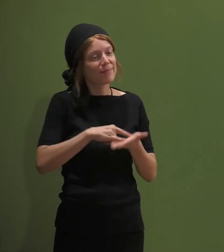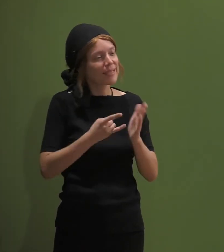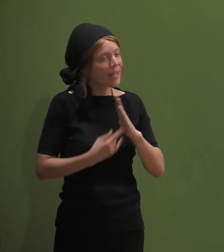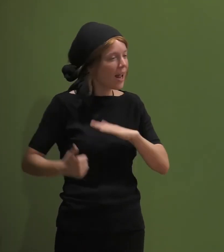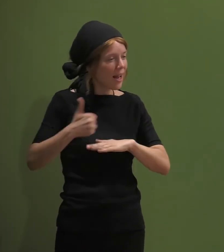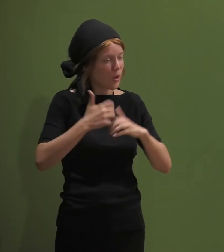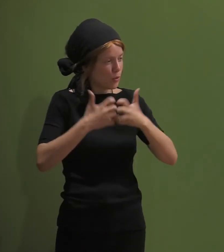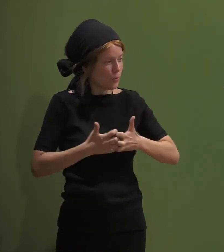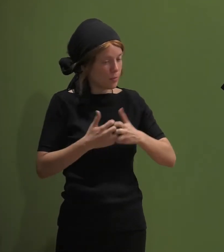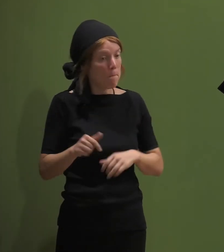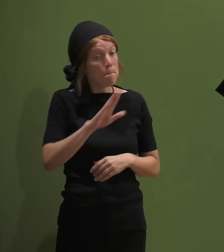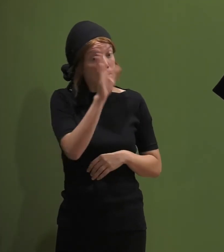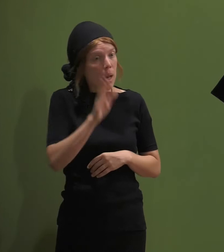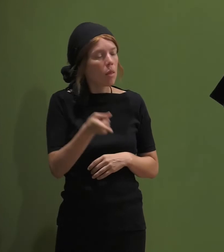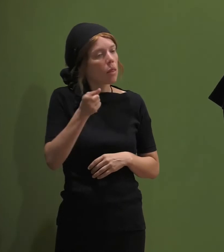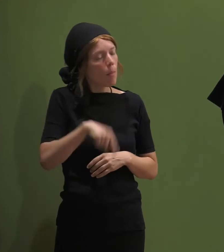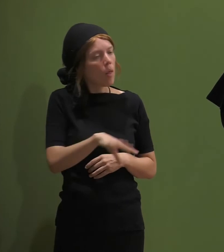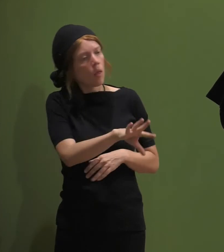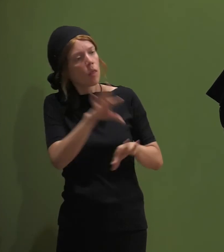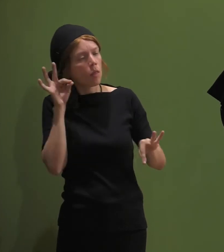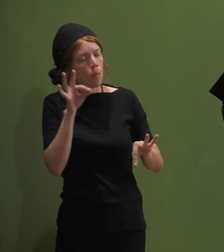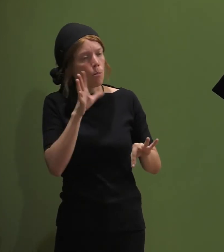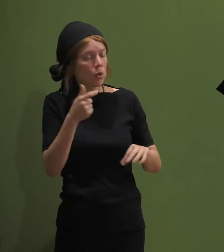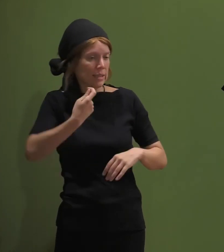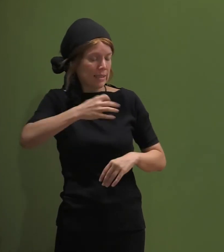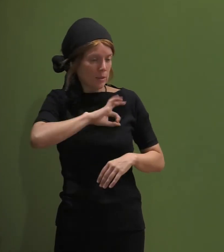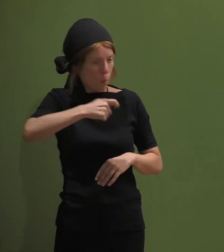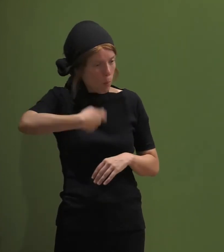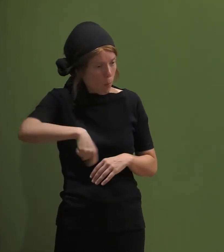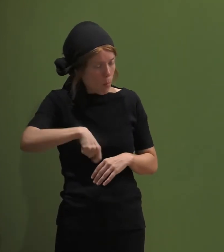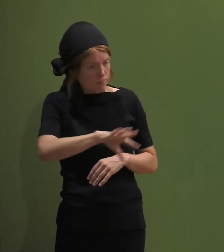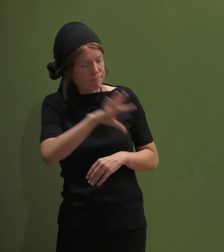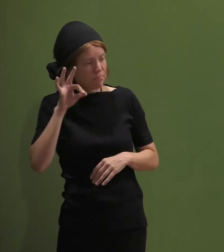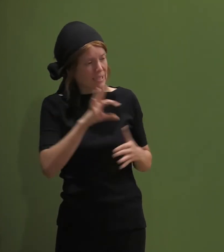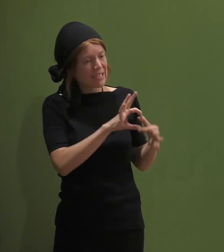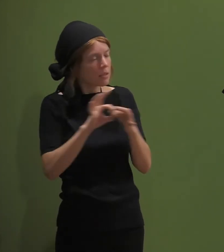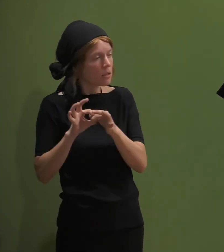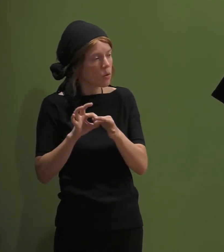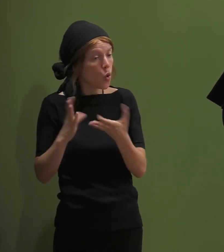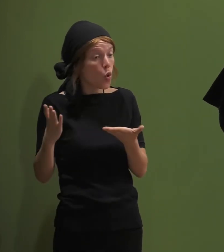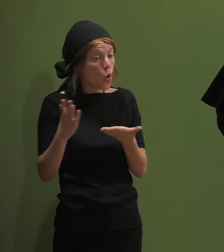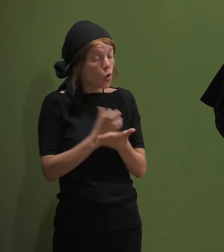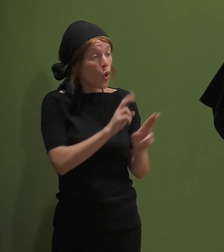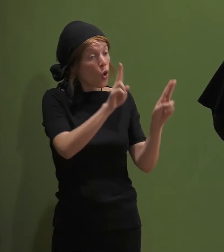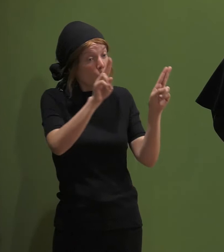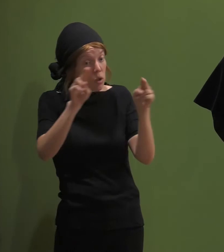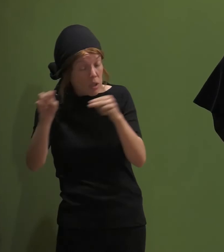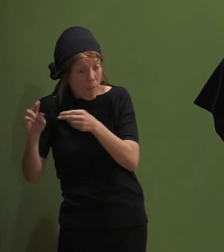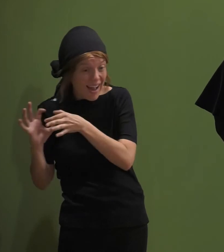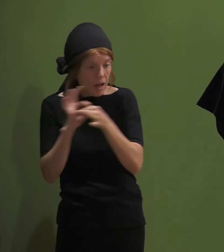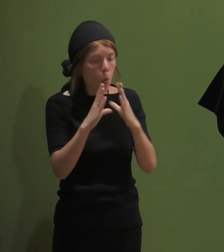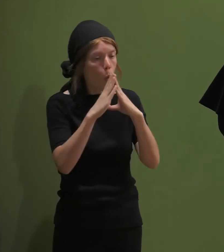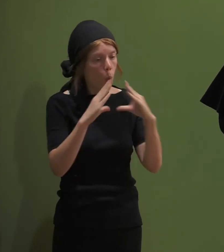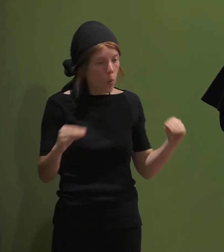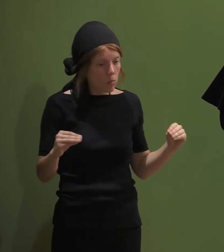industrial. Nos parece acertada la decisión tomada por el señor presidente relativa a que todos los asuntos relacionados con la